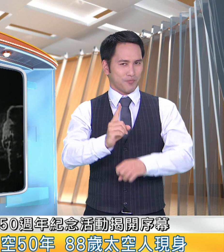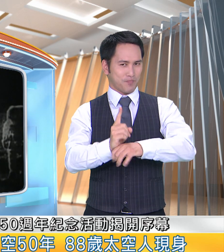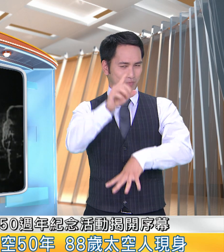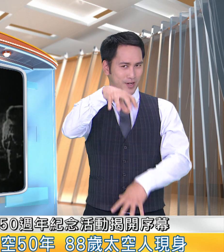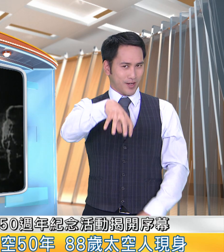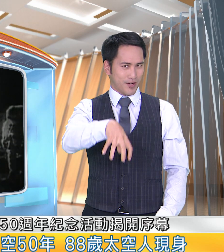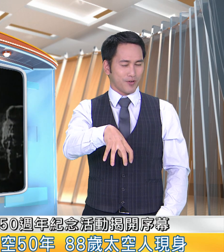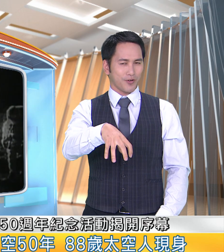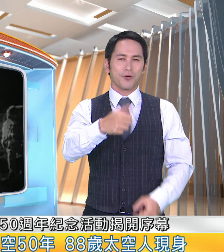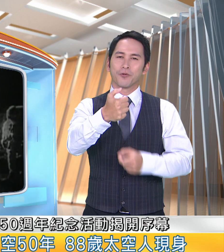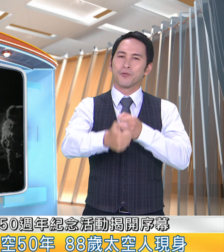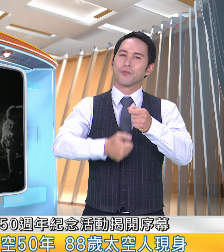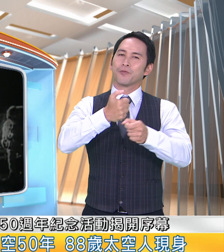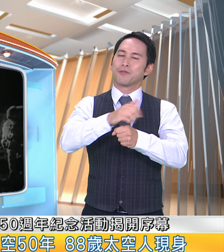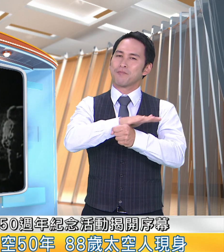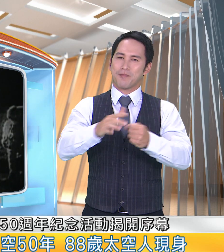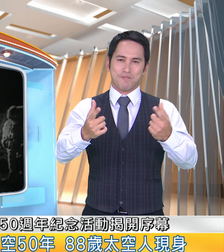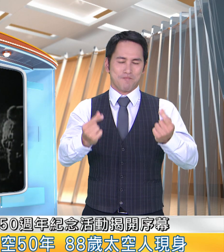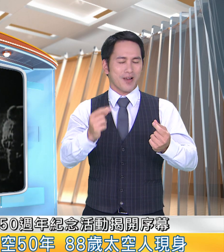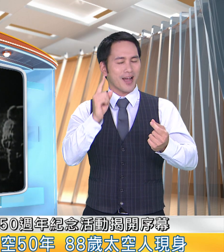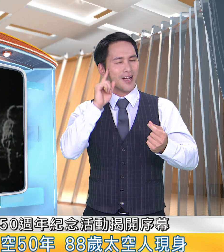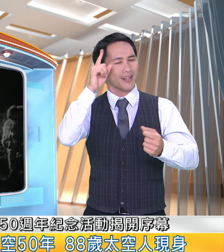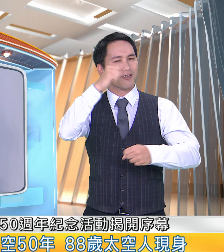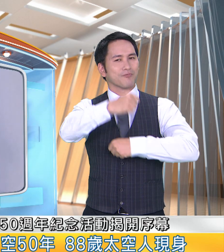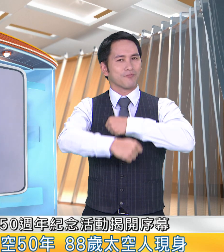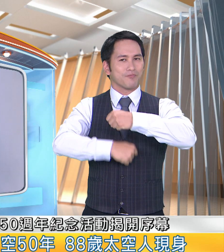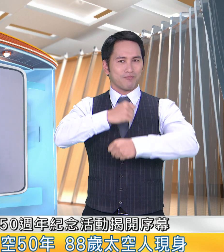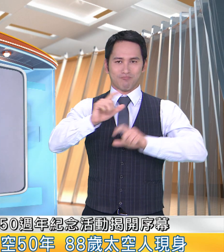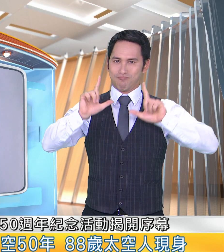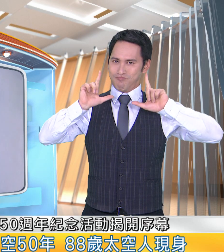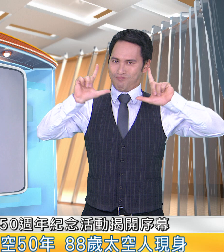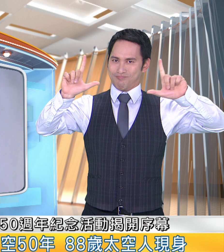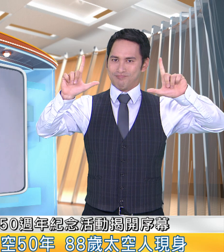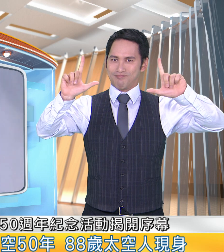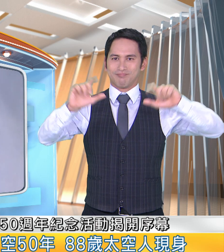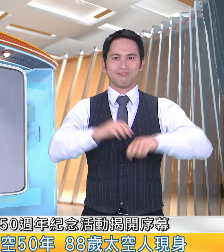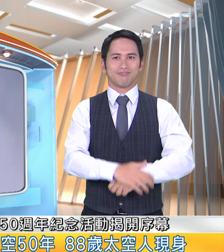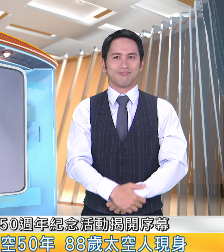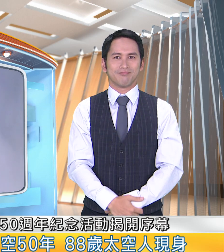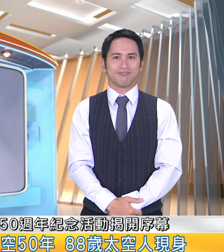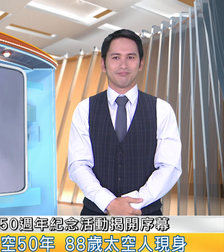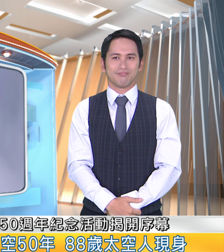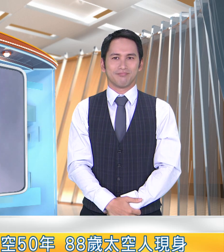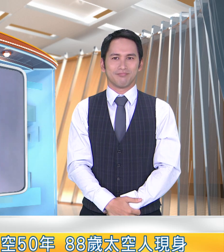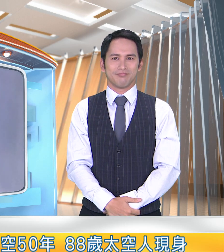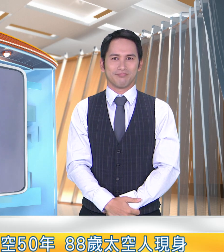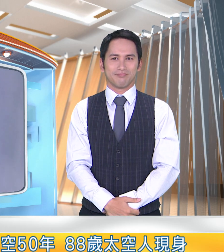升空届满50周年纪念活动揭开了序幕。